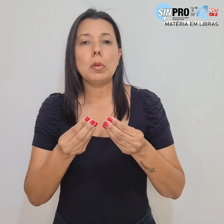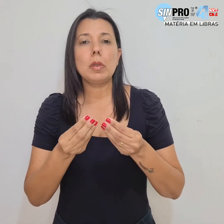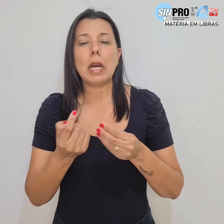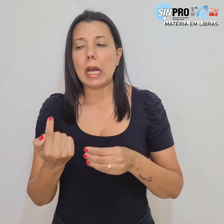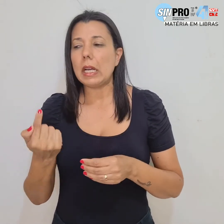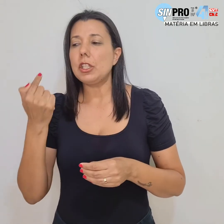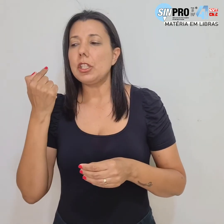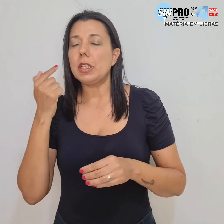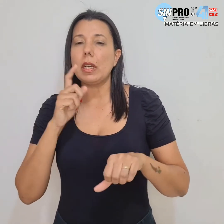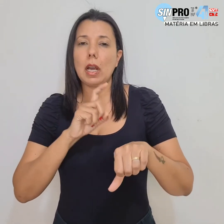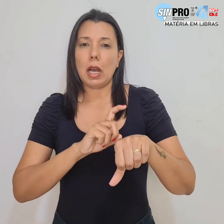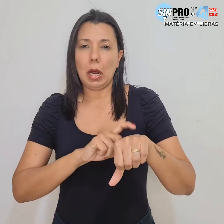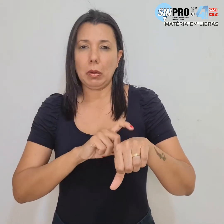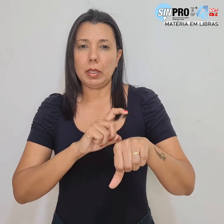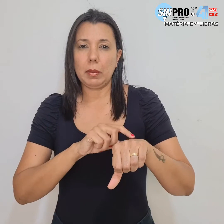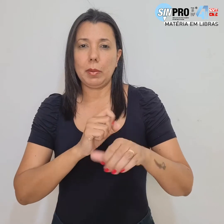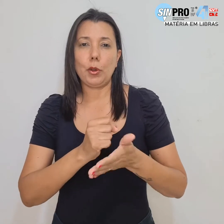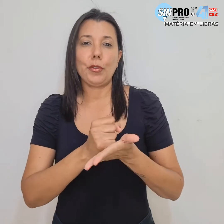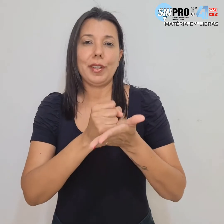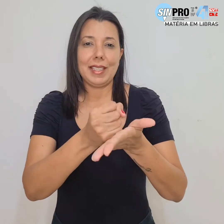aos tempos do empreguismo,